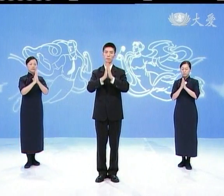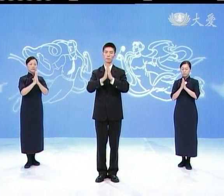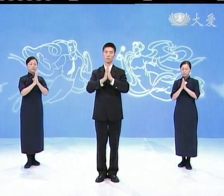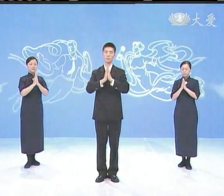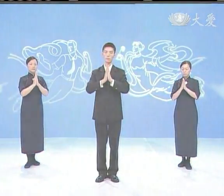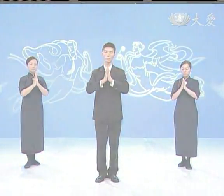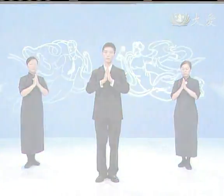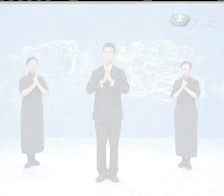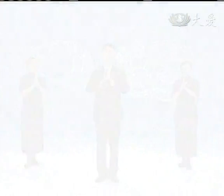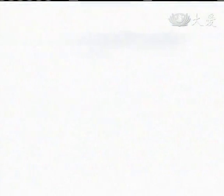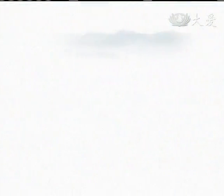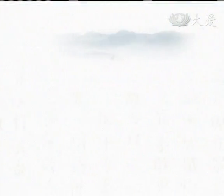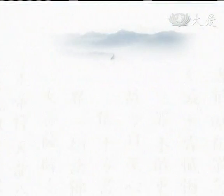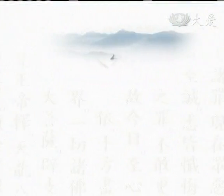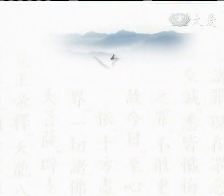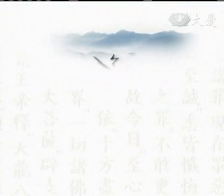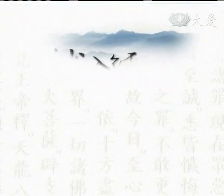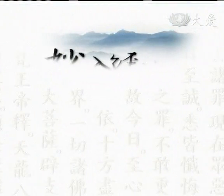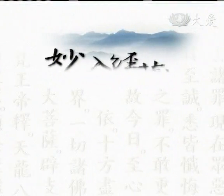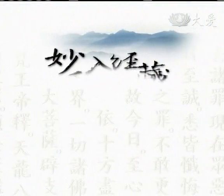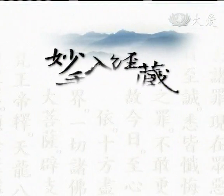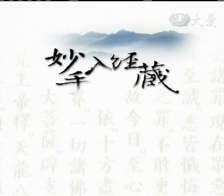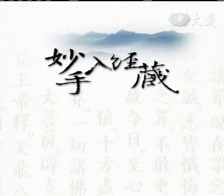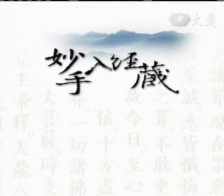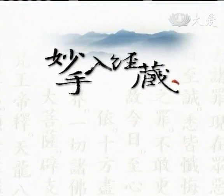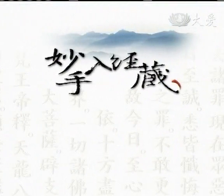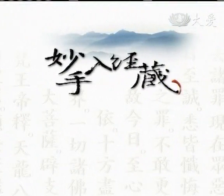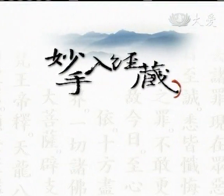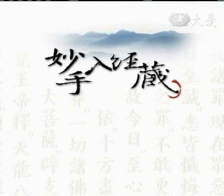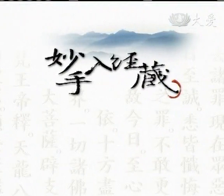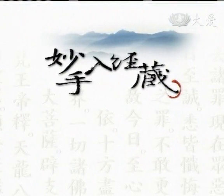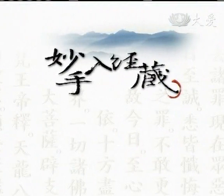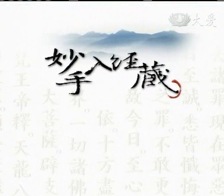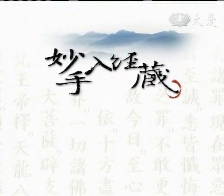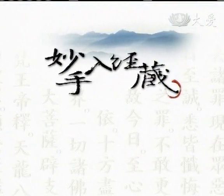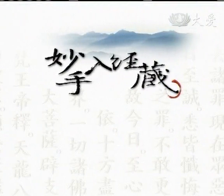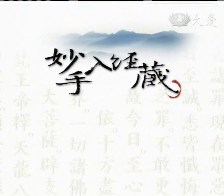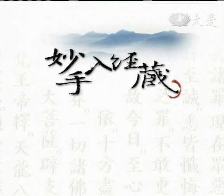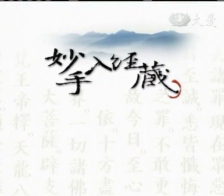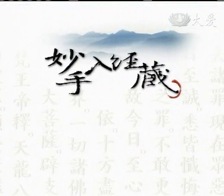我因喜乐起伤